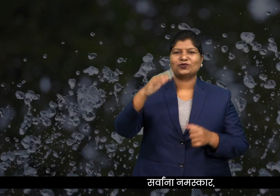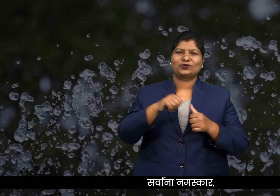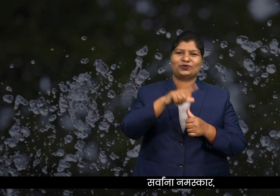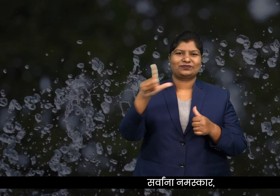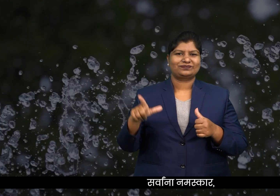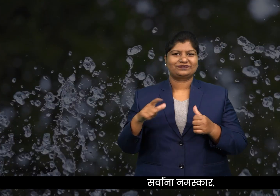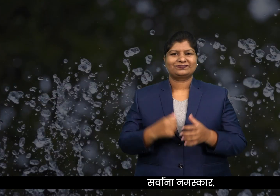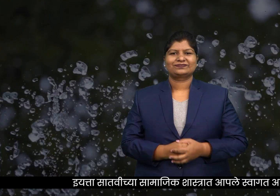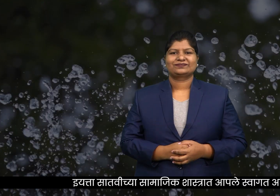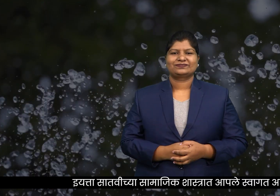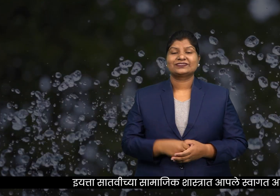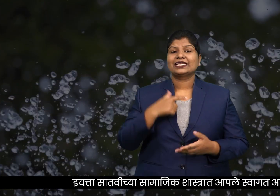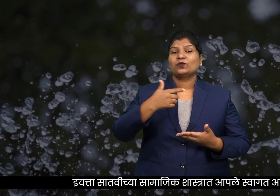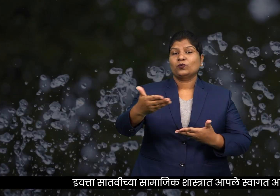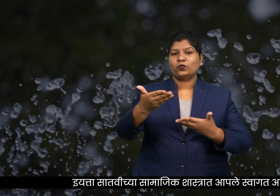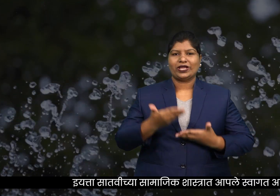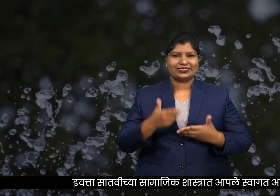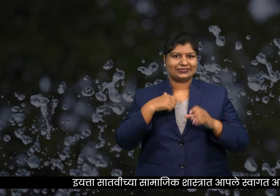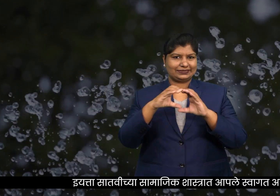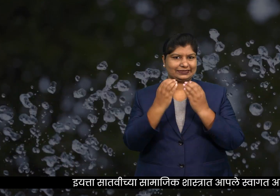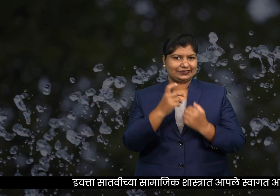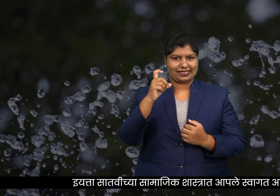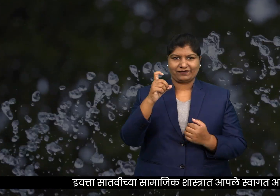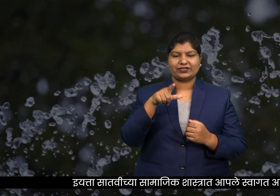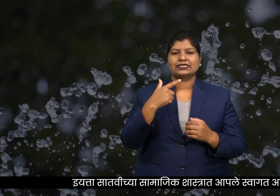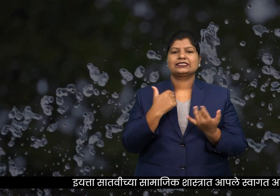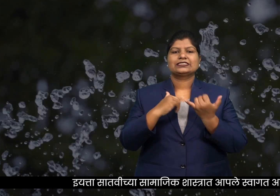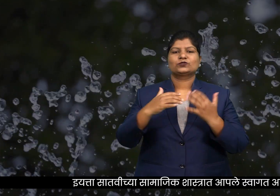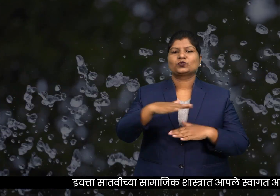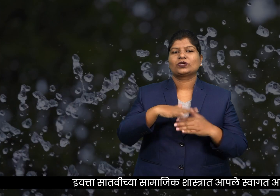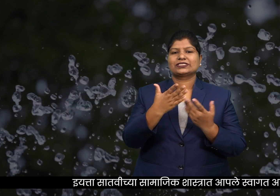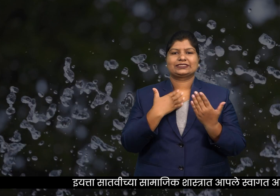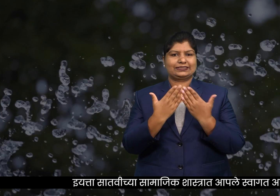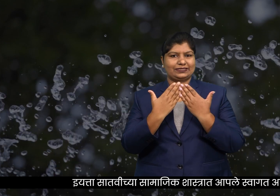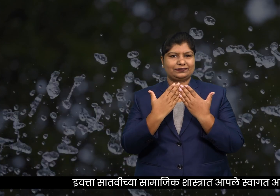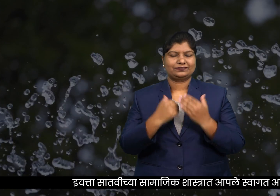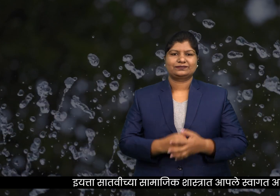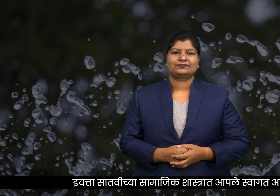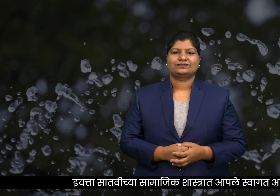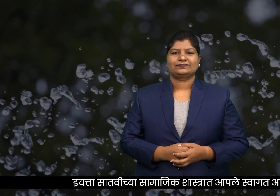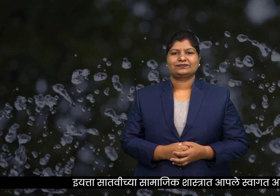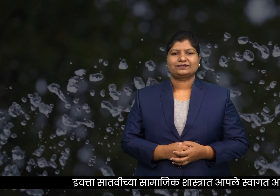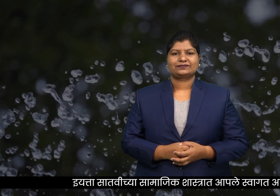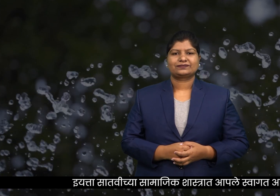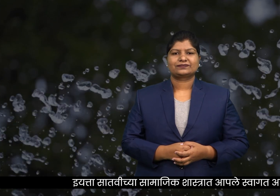सर्वांना नमस्कार. इयत्ता 7वीच्या सामाजिक शास्त्रात आपले स्वागत आहे.